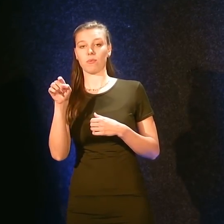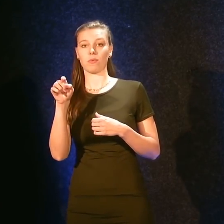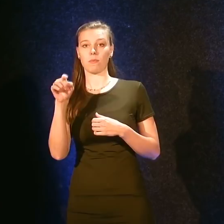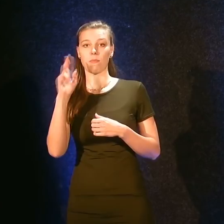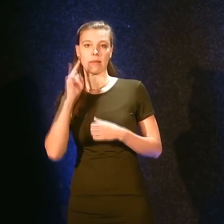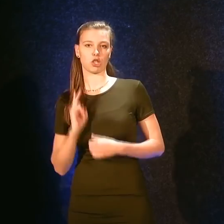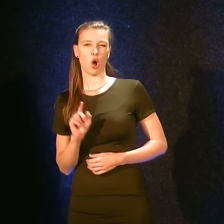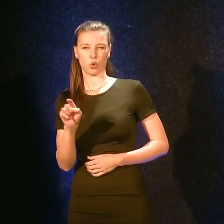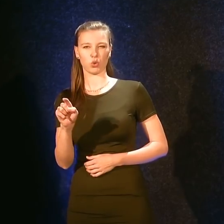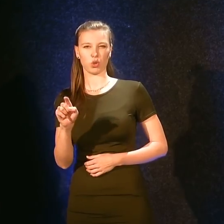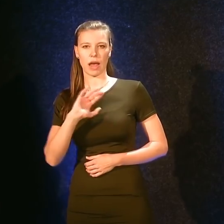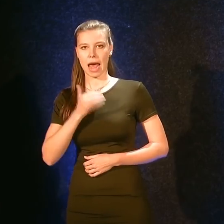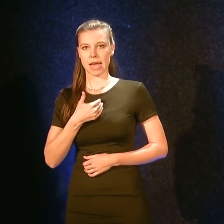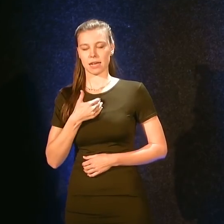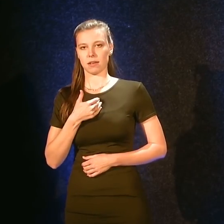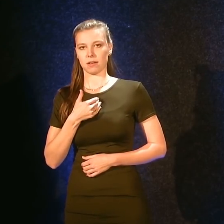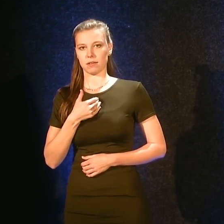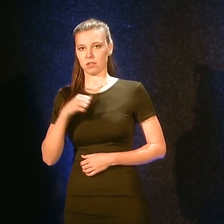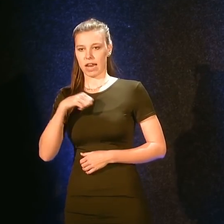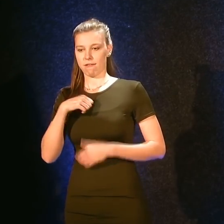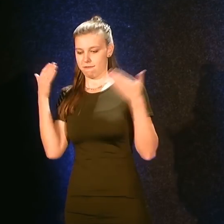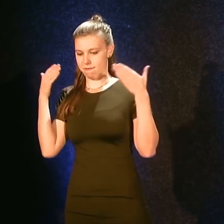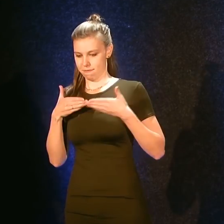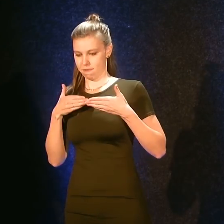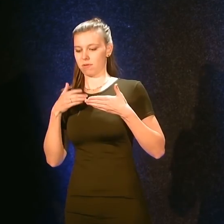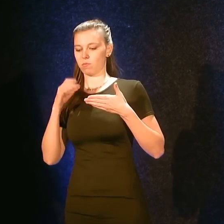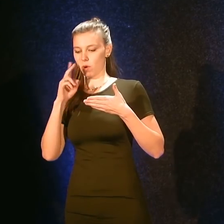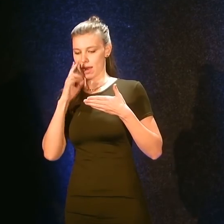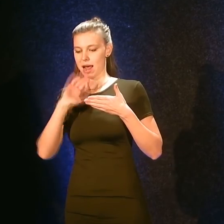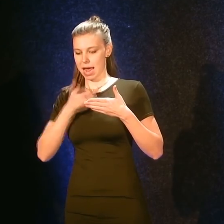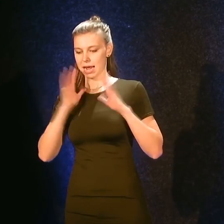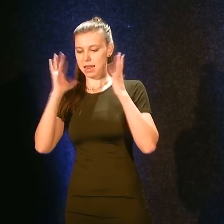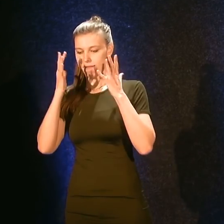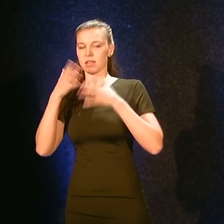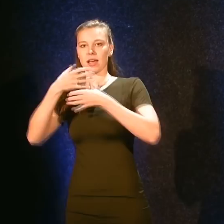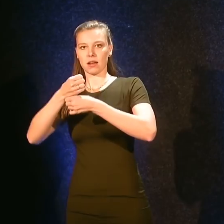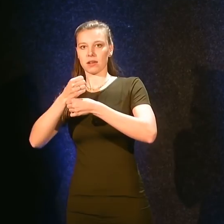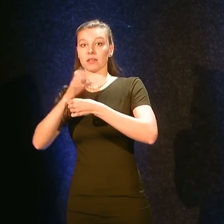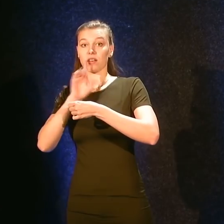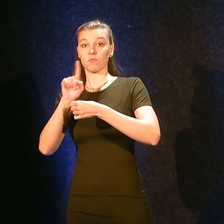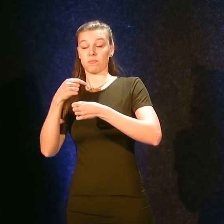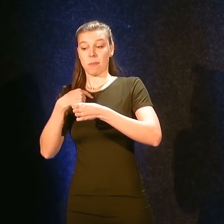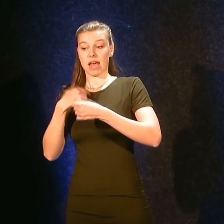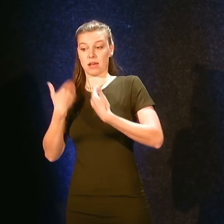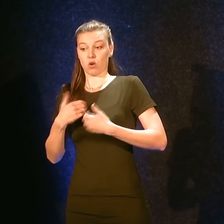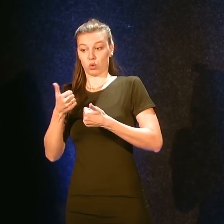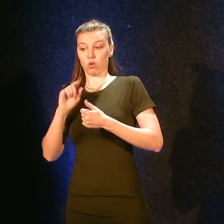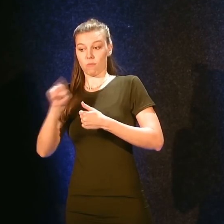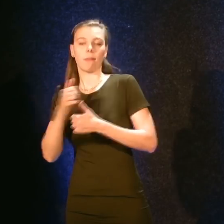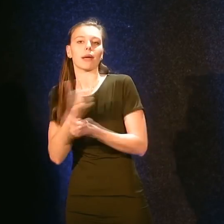Je gaat voor je eigen hachie. Je probeert het vege lijf te redden als het met jou maar goed komt. En wat een ander meemaakt,